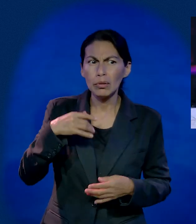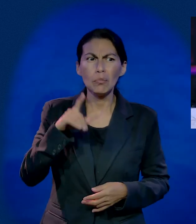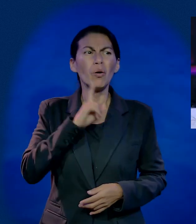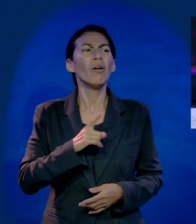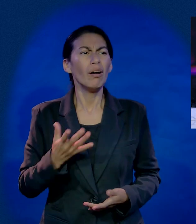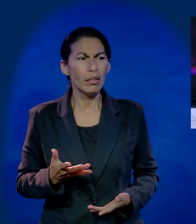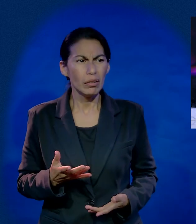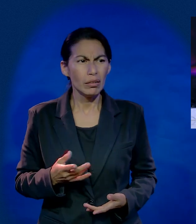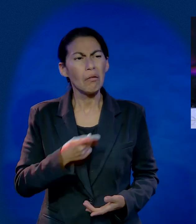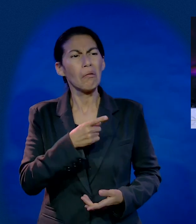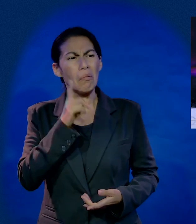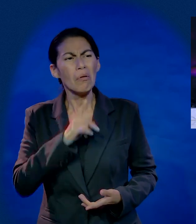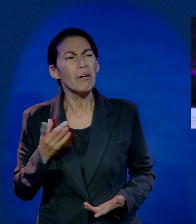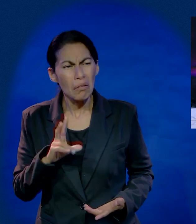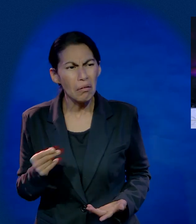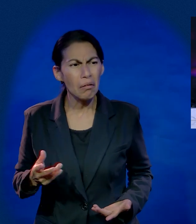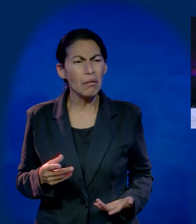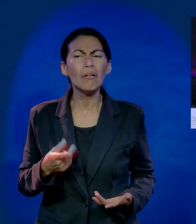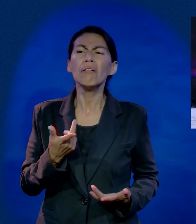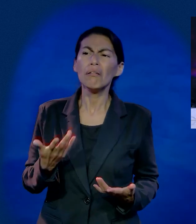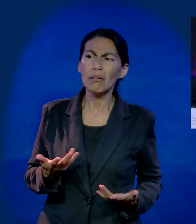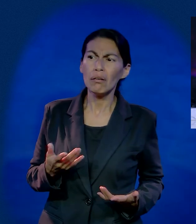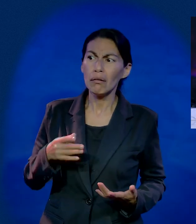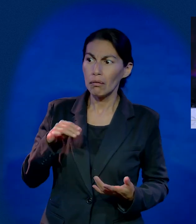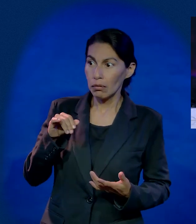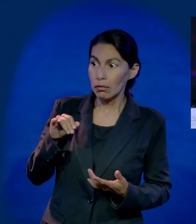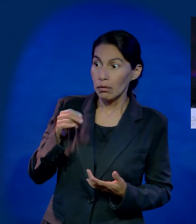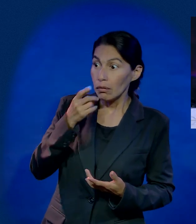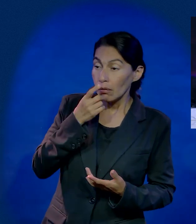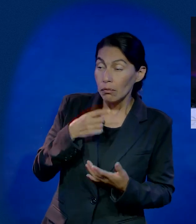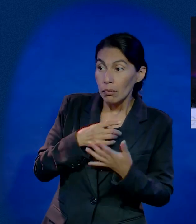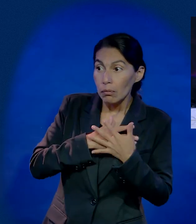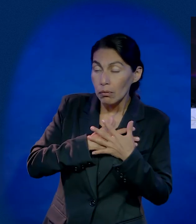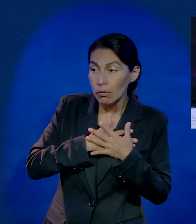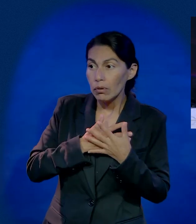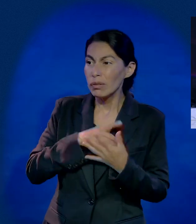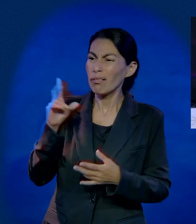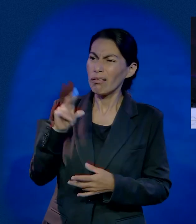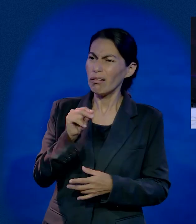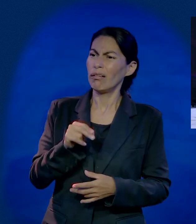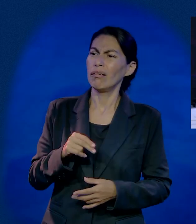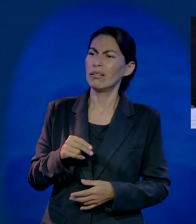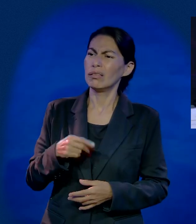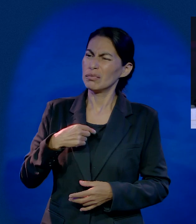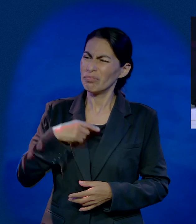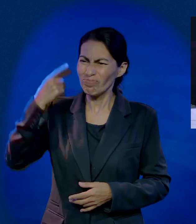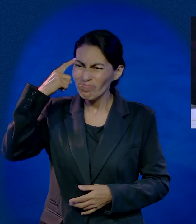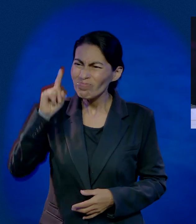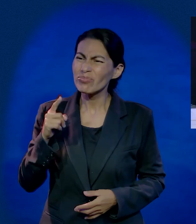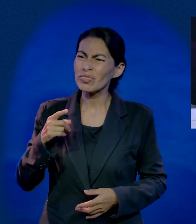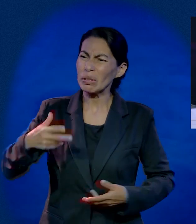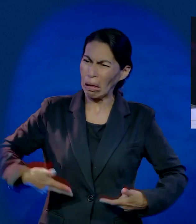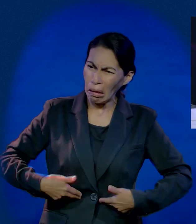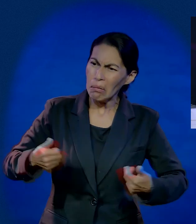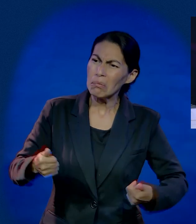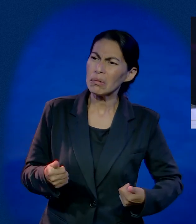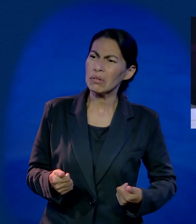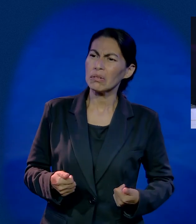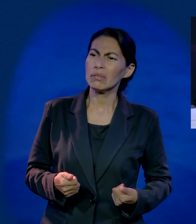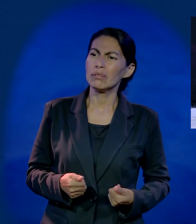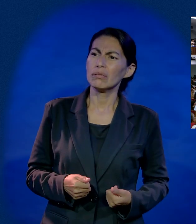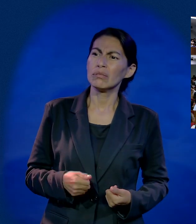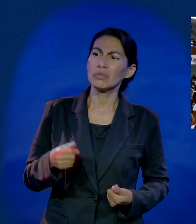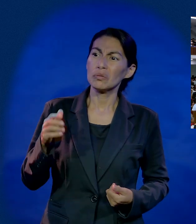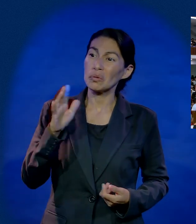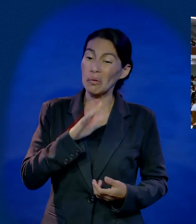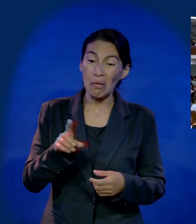mujer. Ay, pero ¿por qué me dices mujer? Pues que no eres mujer, ¿o no? Sí, pero dime amor. No, hoy estoy de